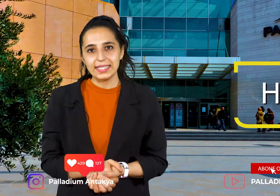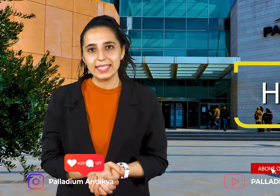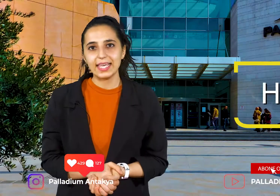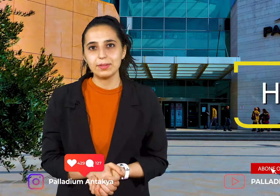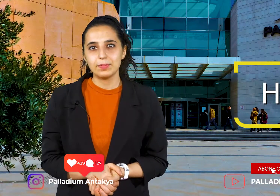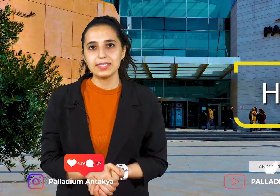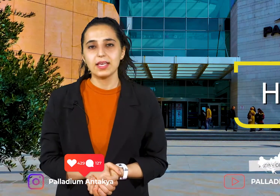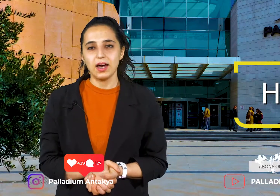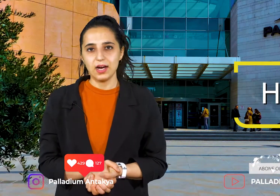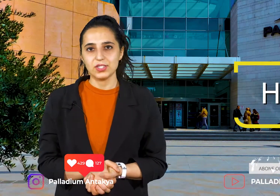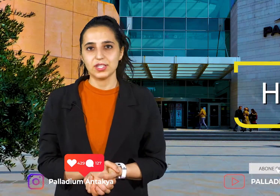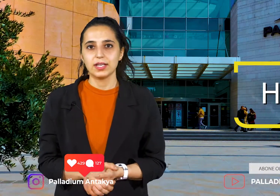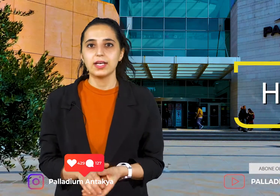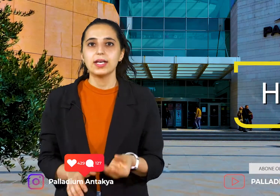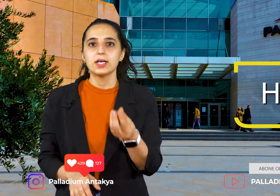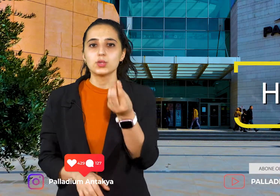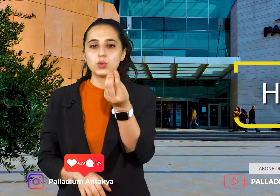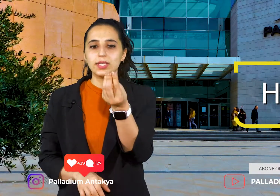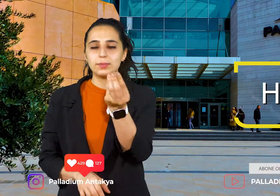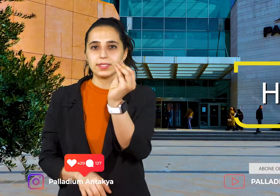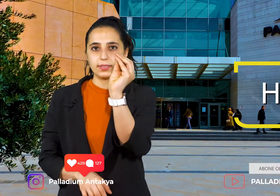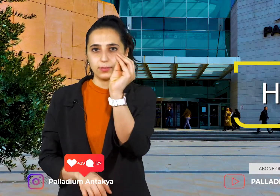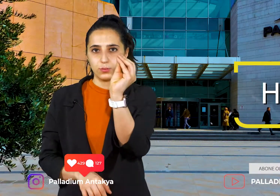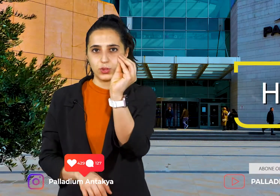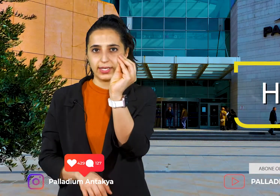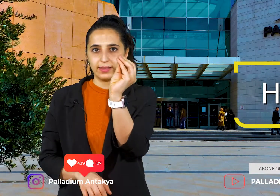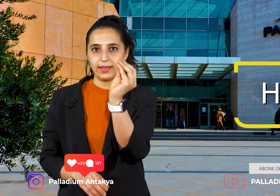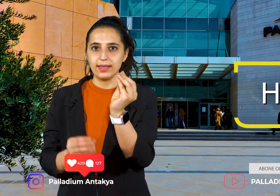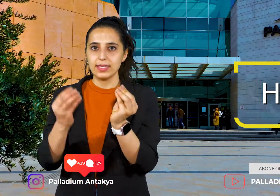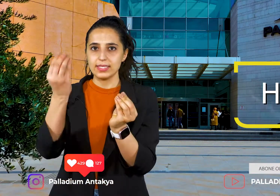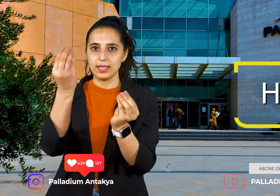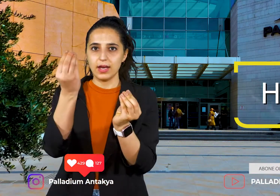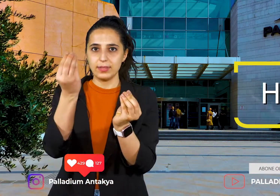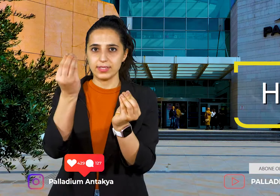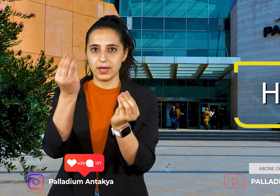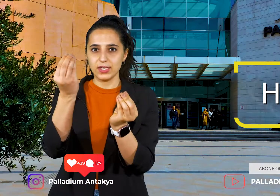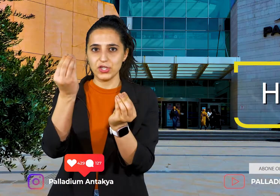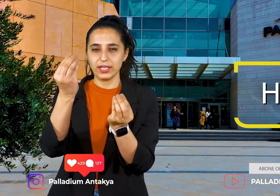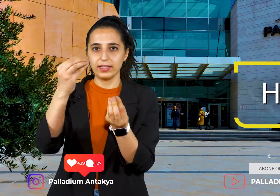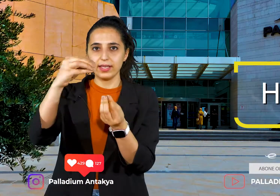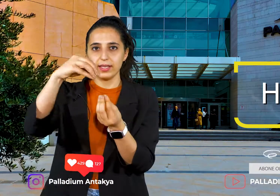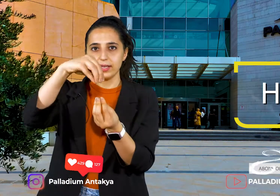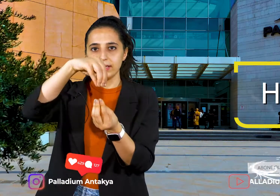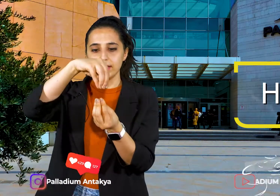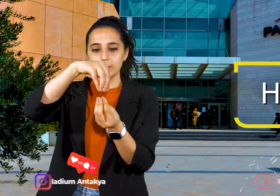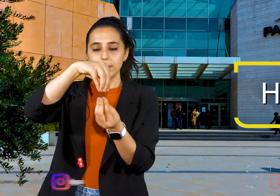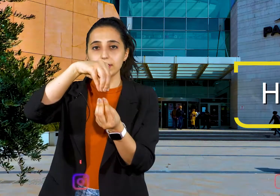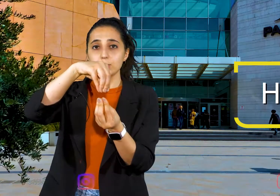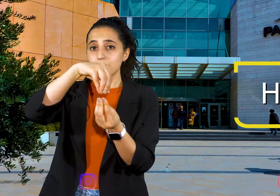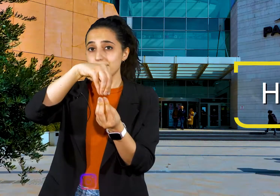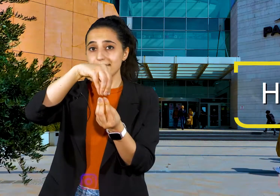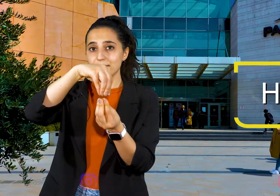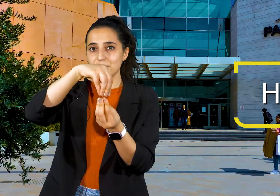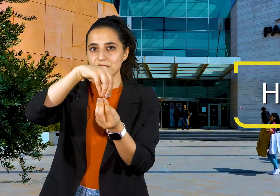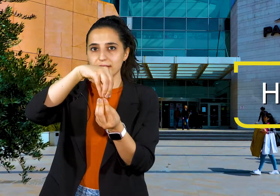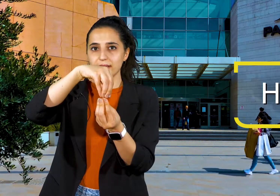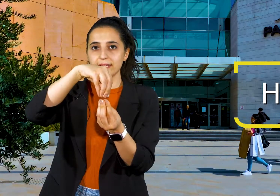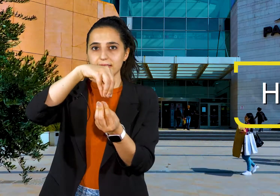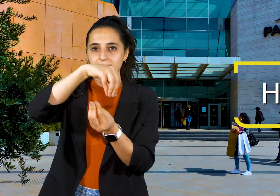Sıradaki kelimemiz hac. Sol elimiz bu şekilde, sağ elimiz aynı şekilde, parmaklar birbirine değecek şekilde hareket